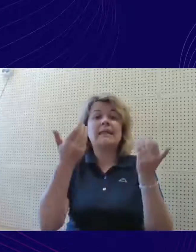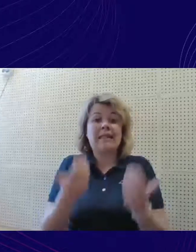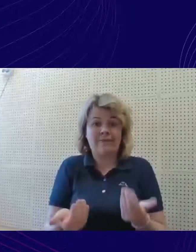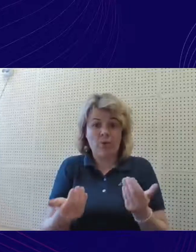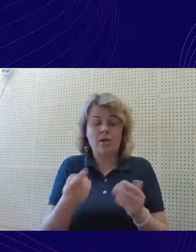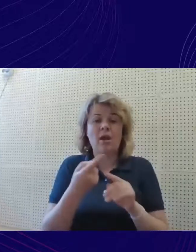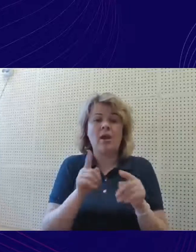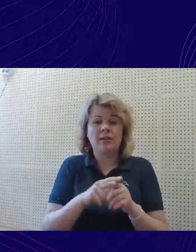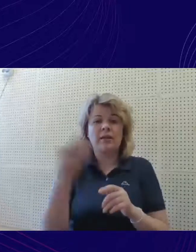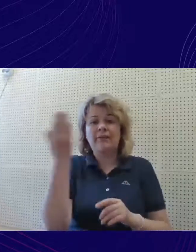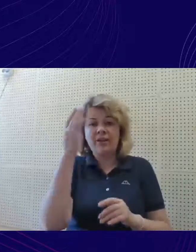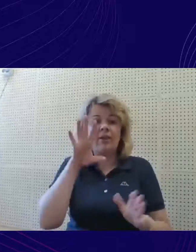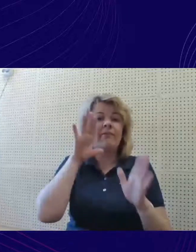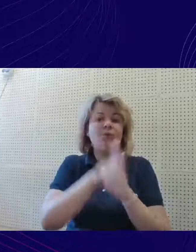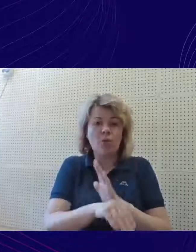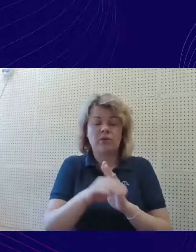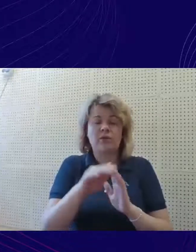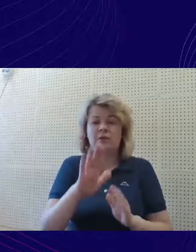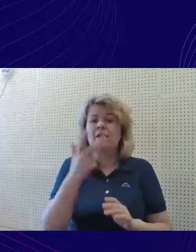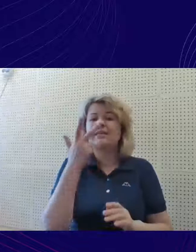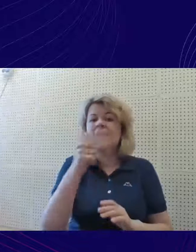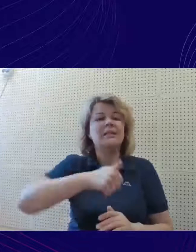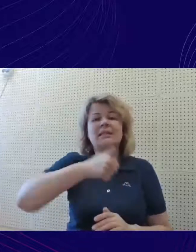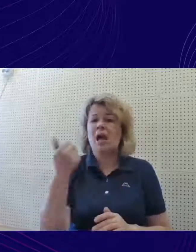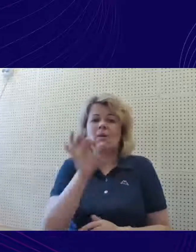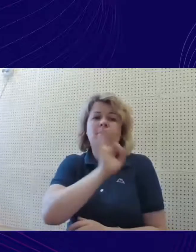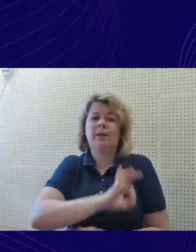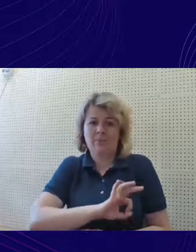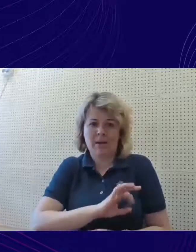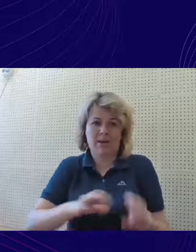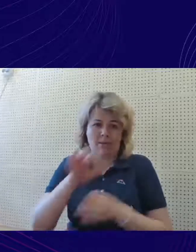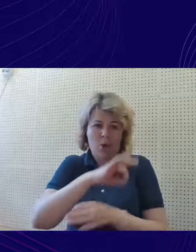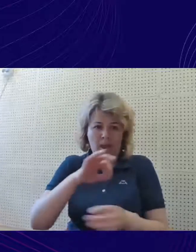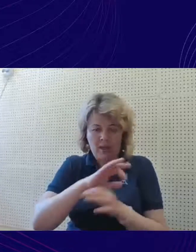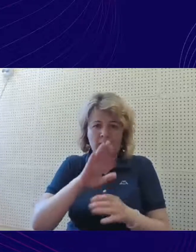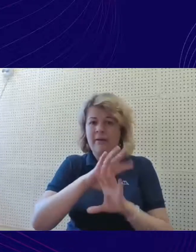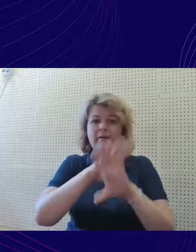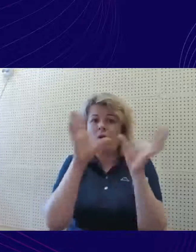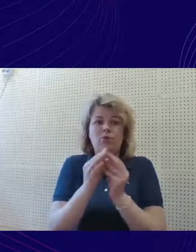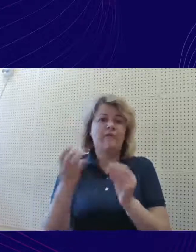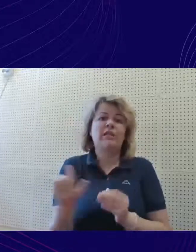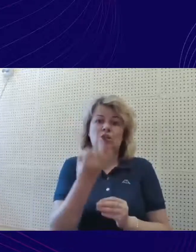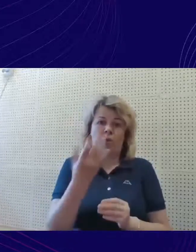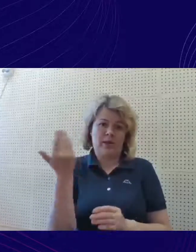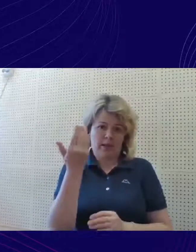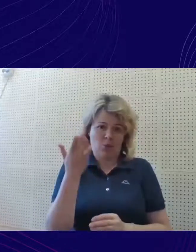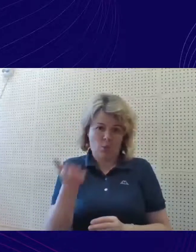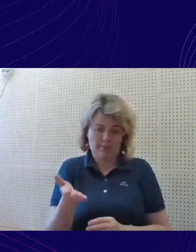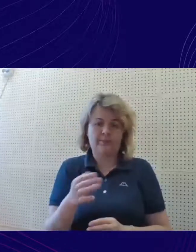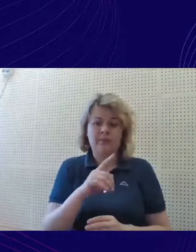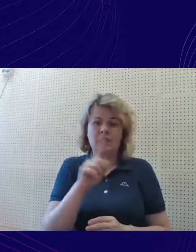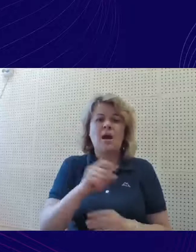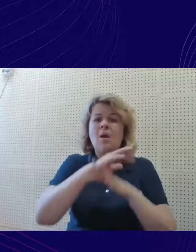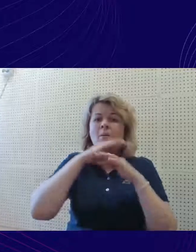тройку самых прибыльных проектов в истории кино. А много-много лет до появления там